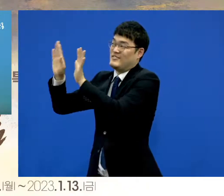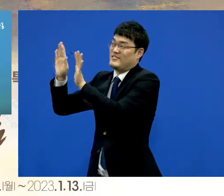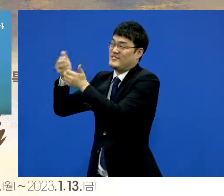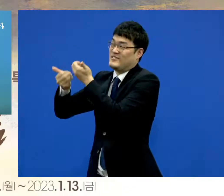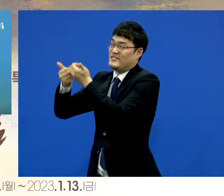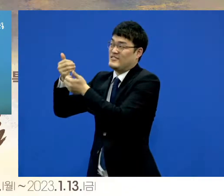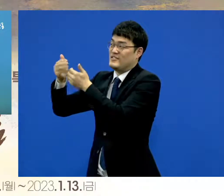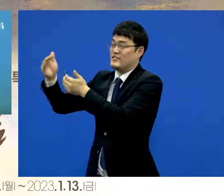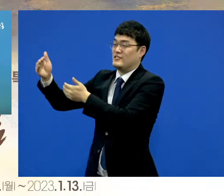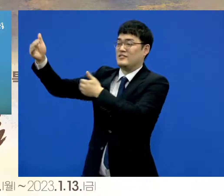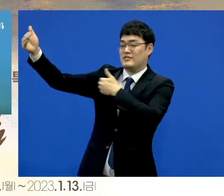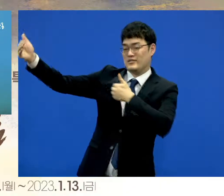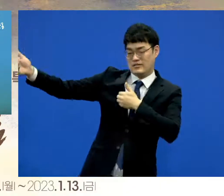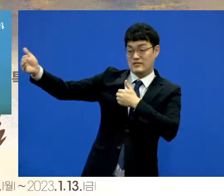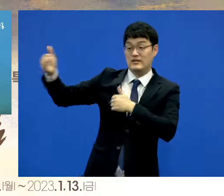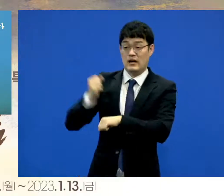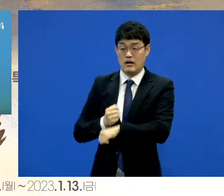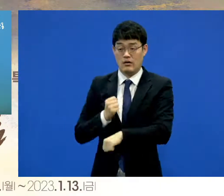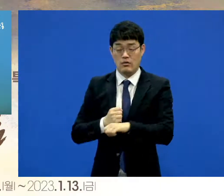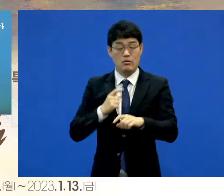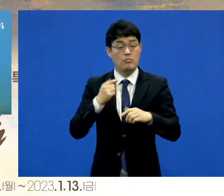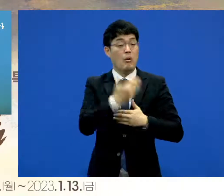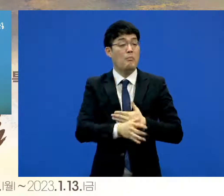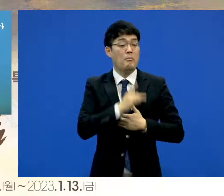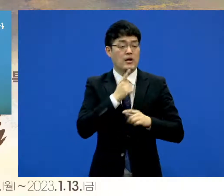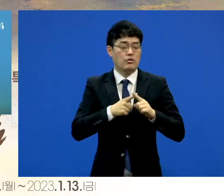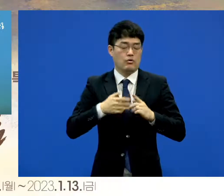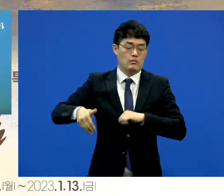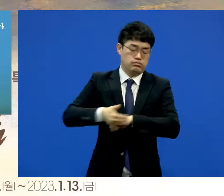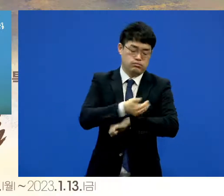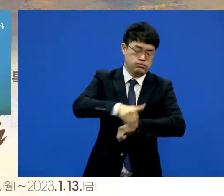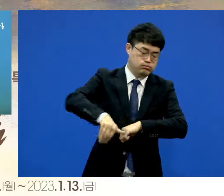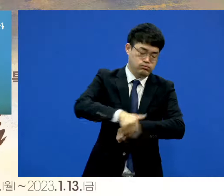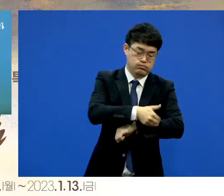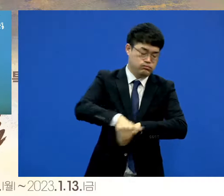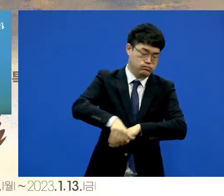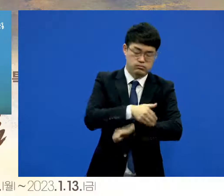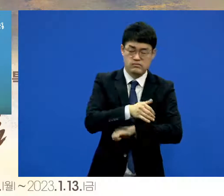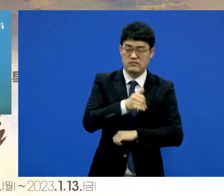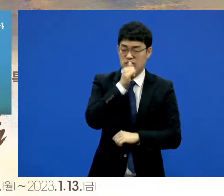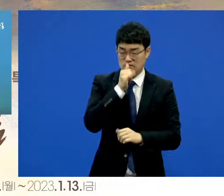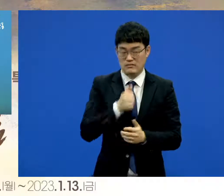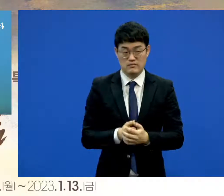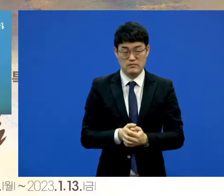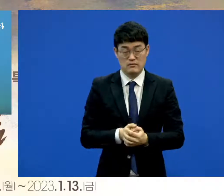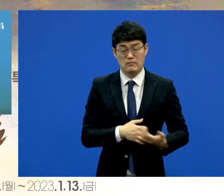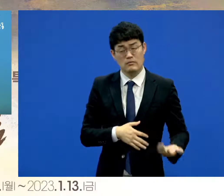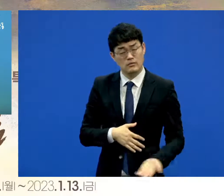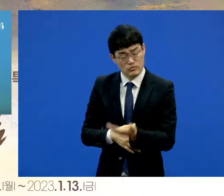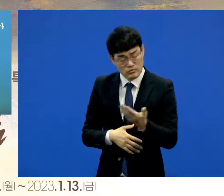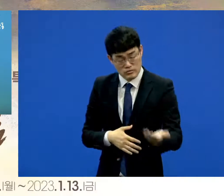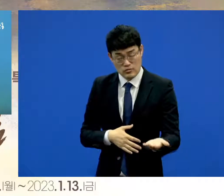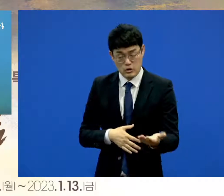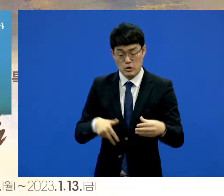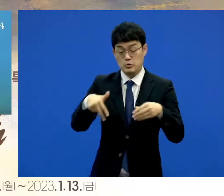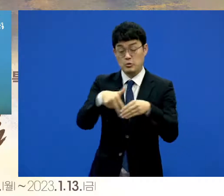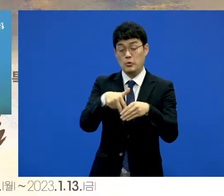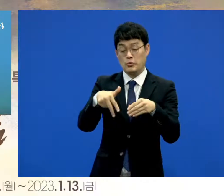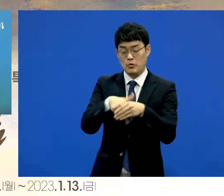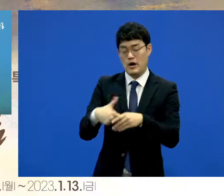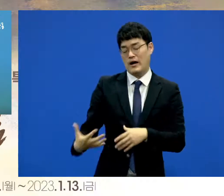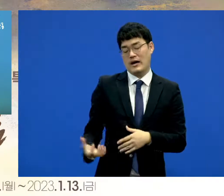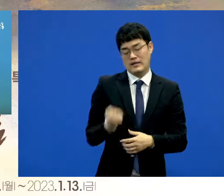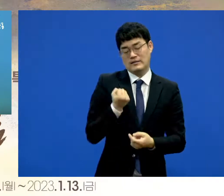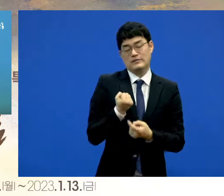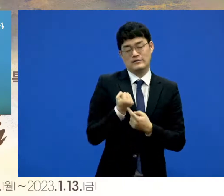걸 놓치고 있습니다. 여러분, 종교를 하나 바꾸는 것만으로는 삶이 달라지지 않습니다.